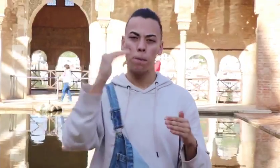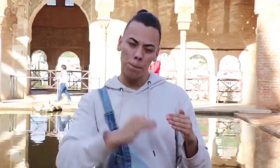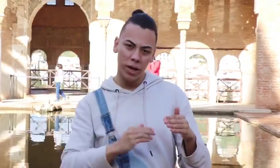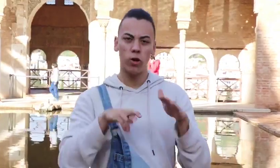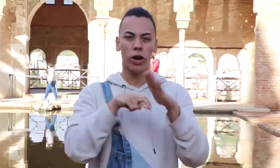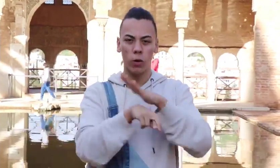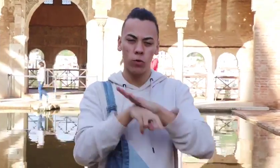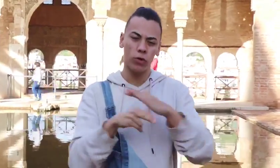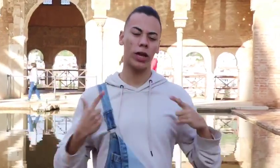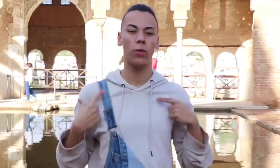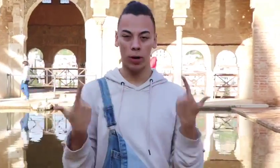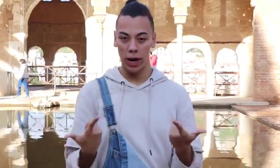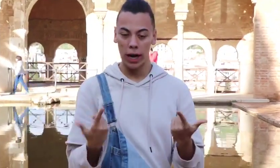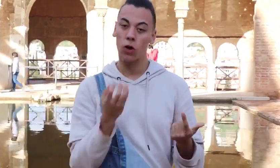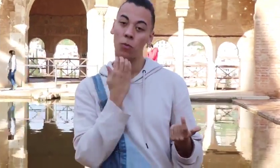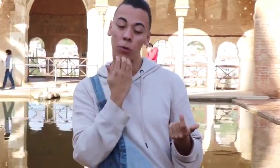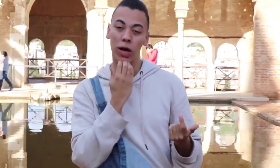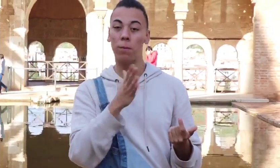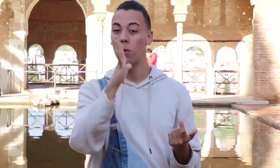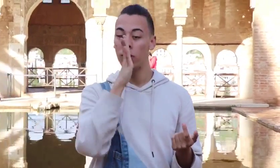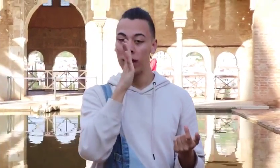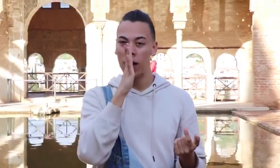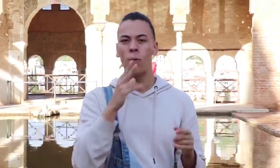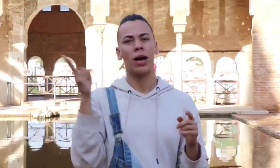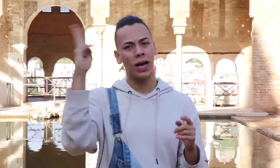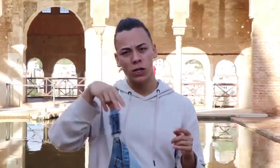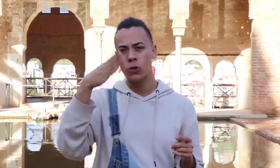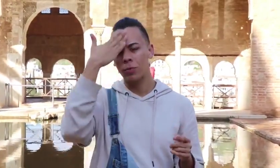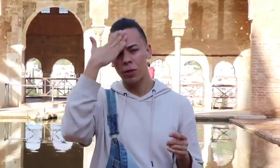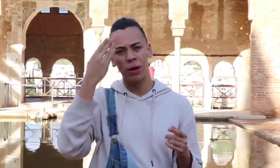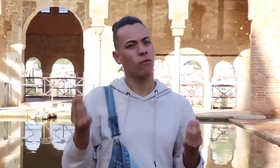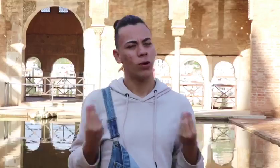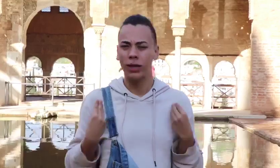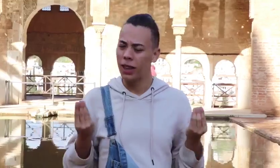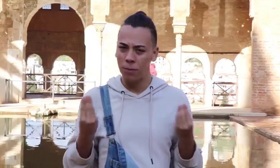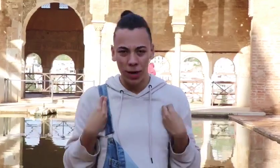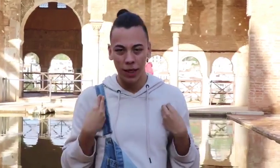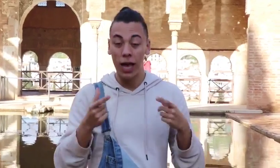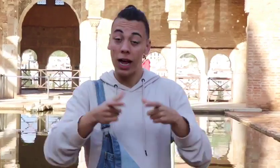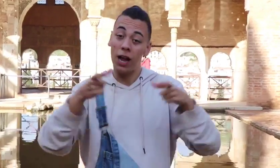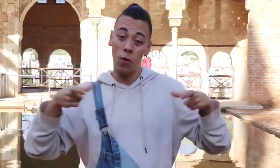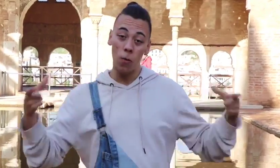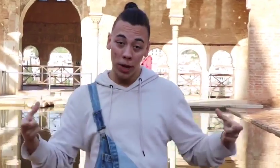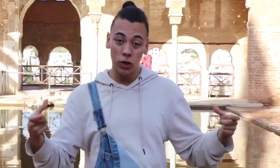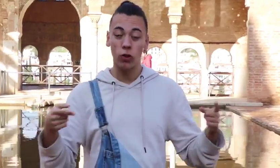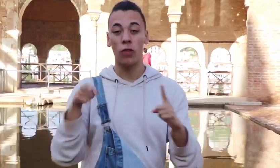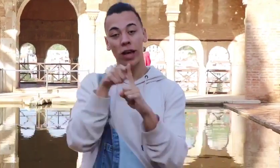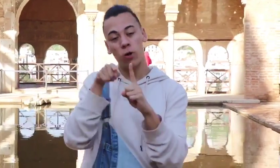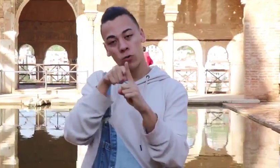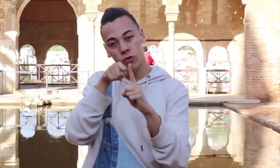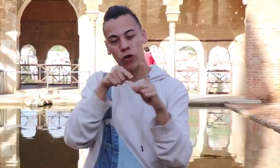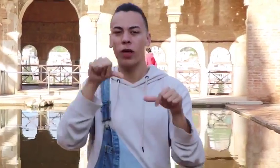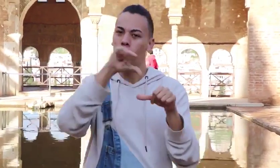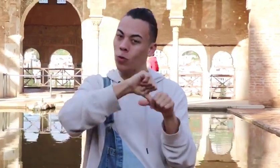recursos naturales, como por ejemplo el agua, la cual es nuestra principal fuente de vida. El aumento del uso de los combustibles